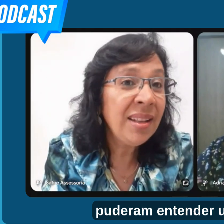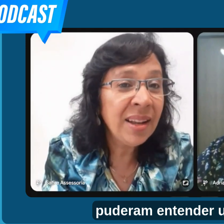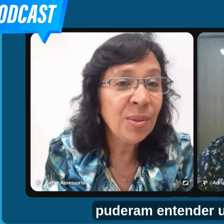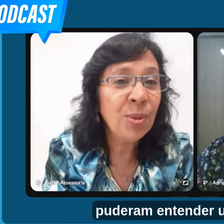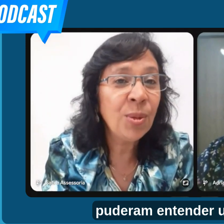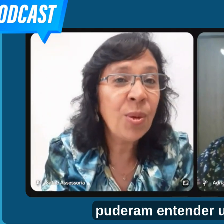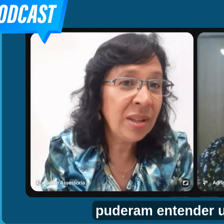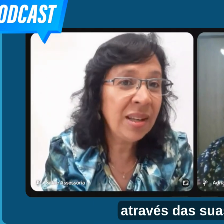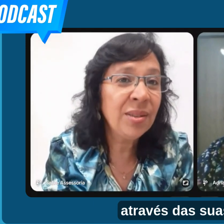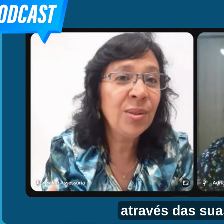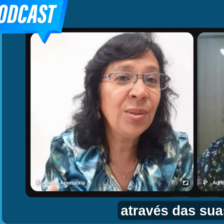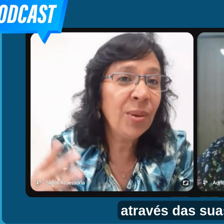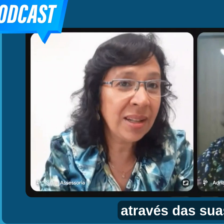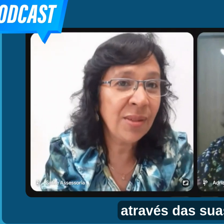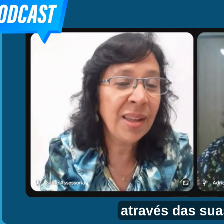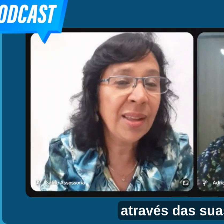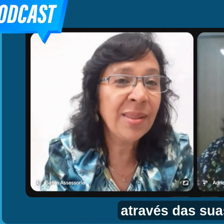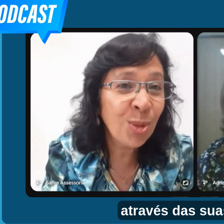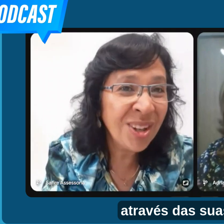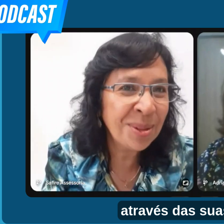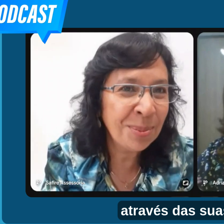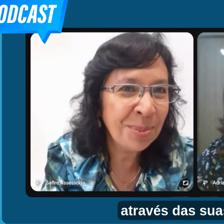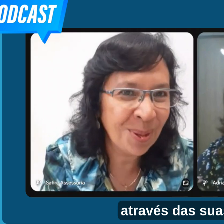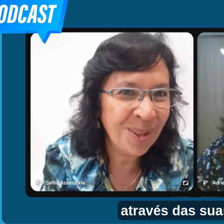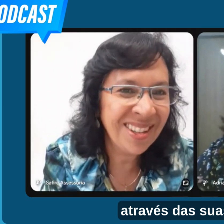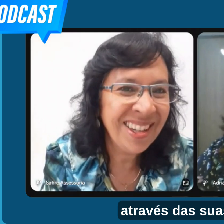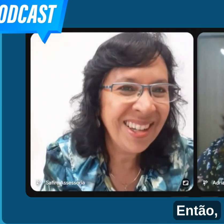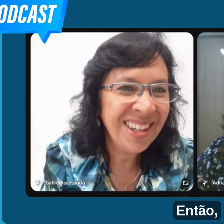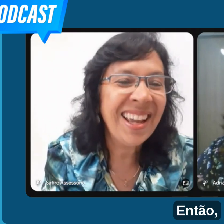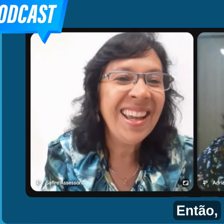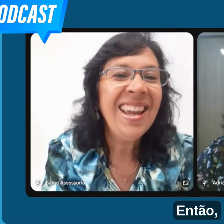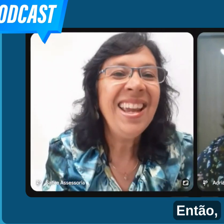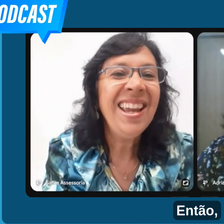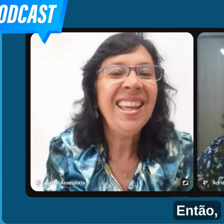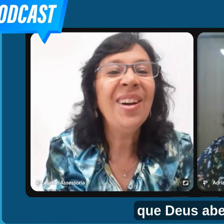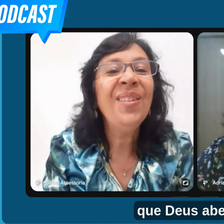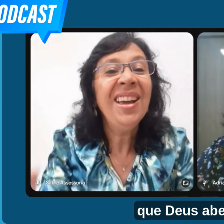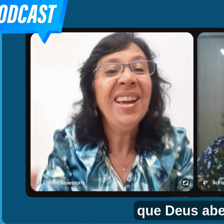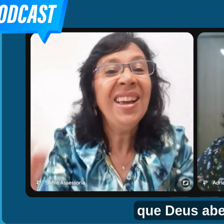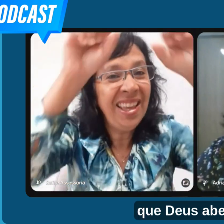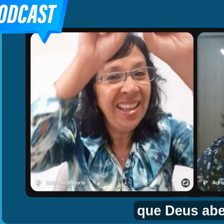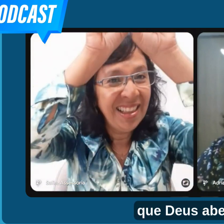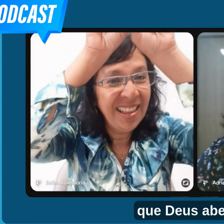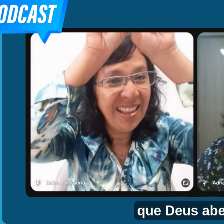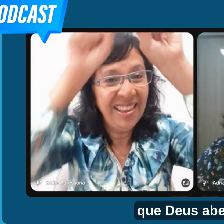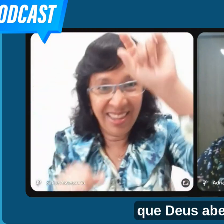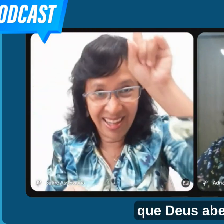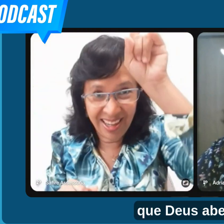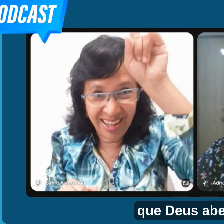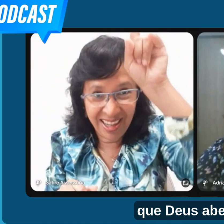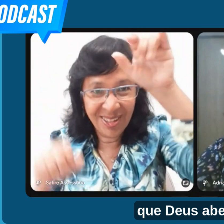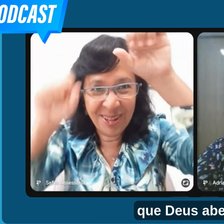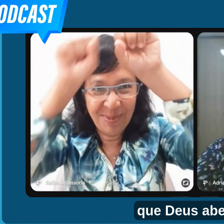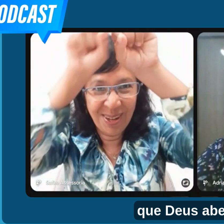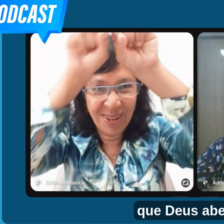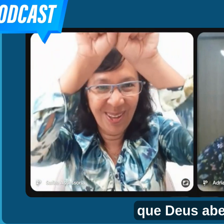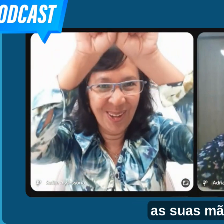um contexto através das suas mãos, né? Então, que Deus abençoe